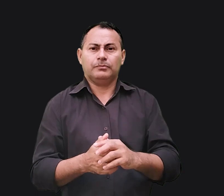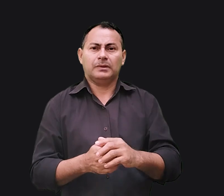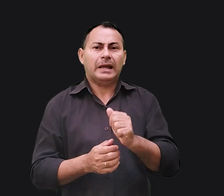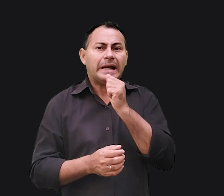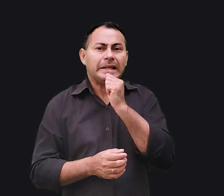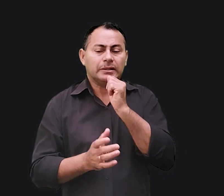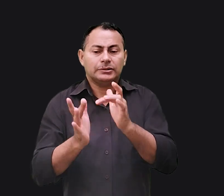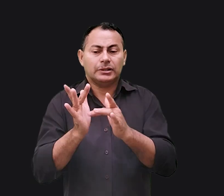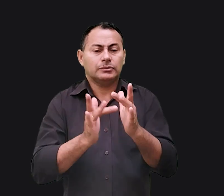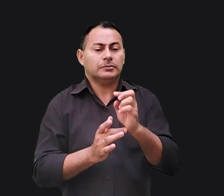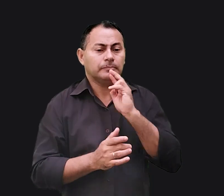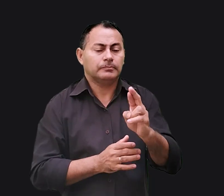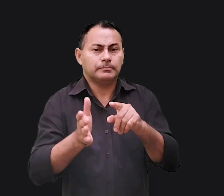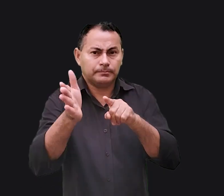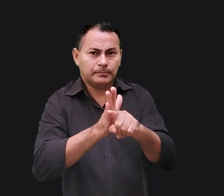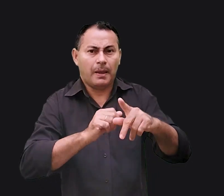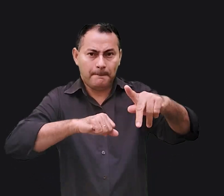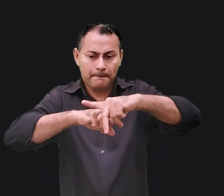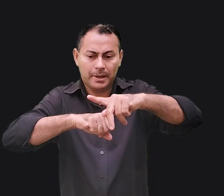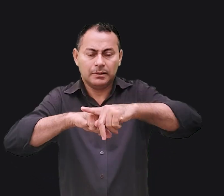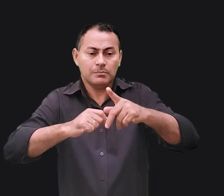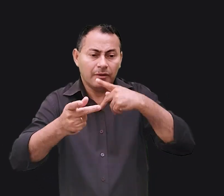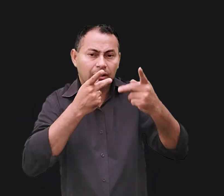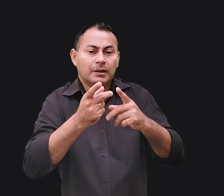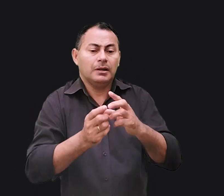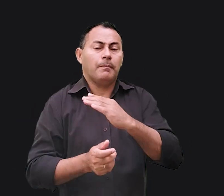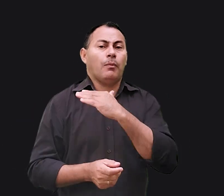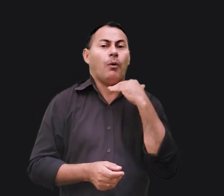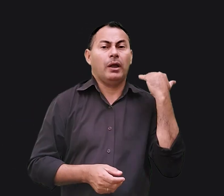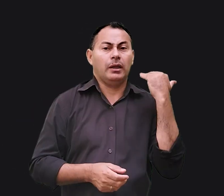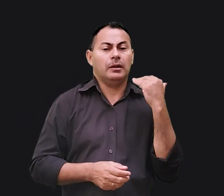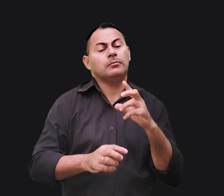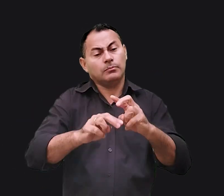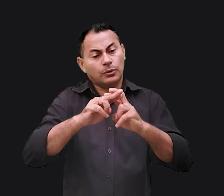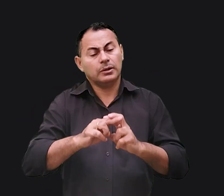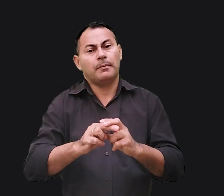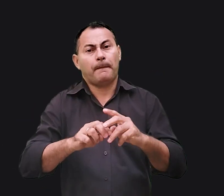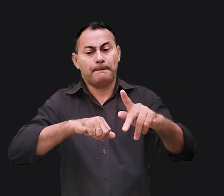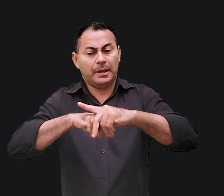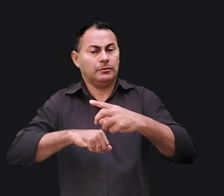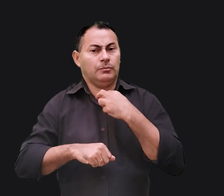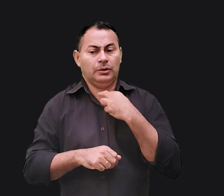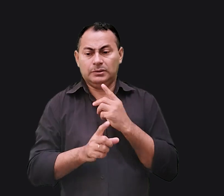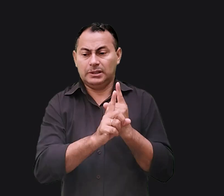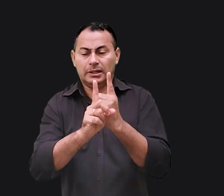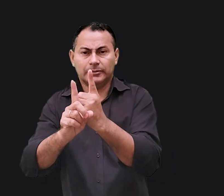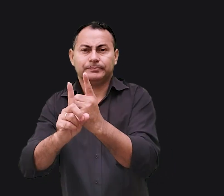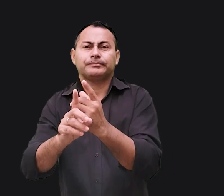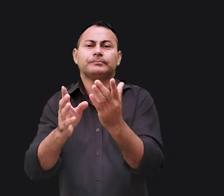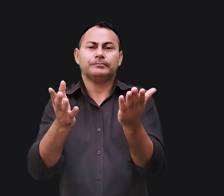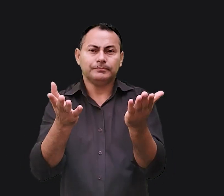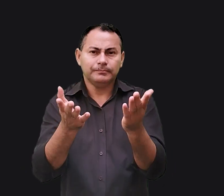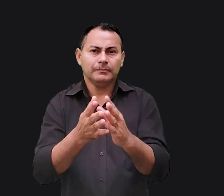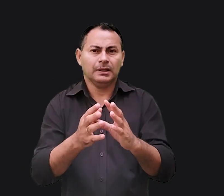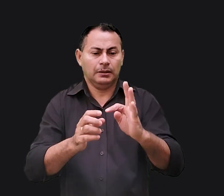ainda estava respondendo à pergunta de Pedro, dizendo que iria morrer e por isso Pedro não poderia segui-lo. Tomé,